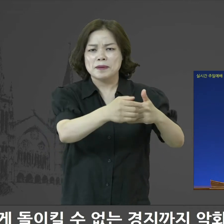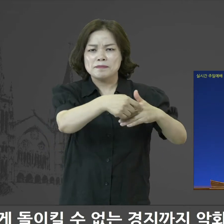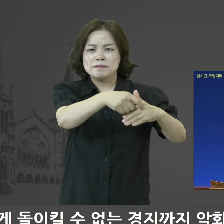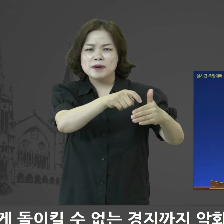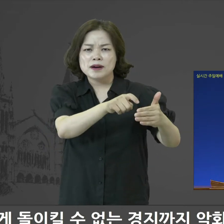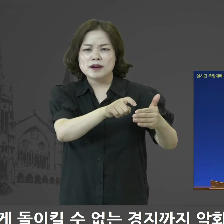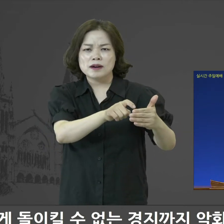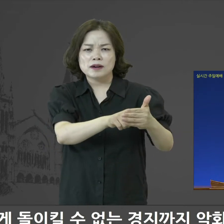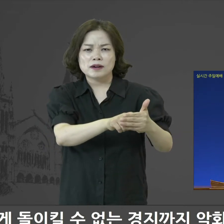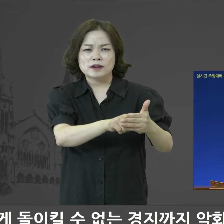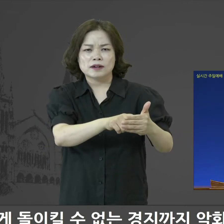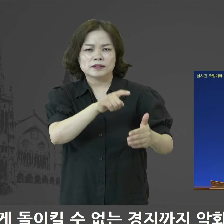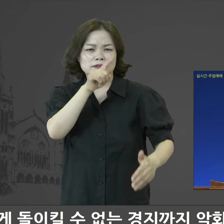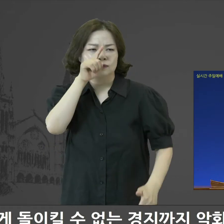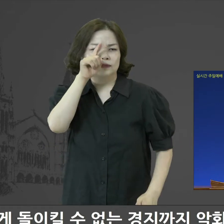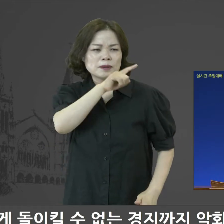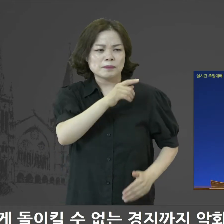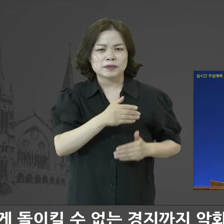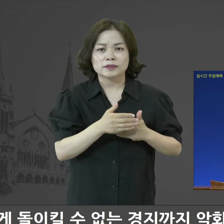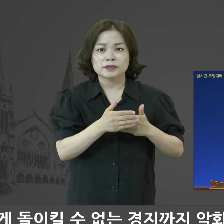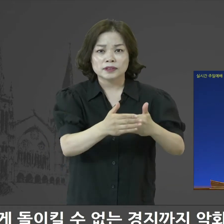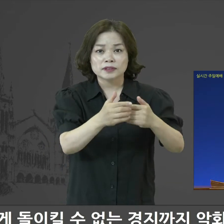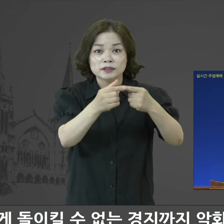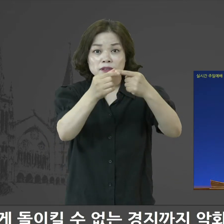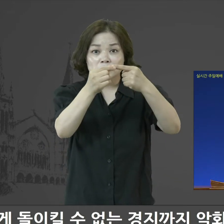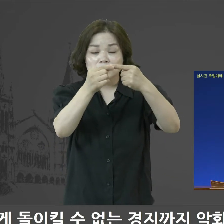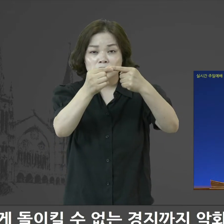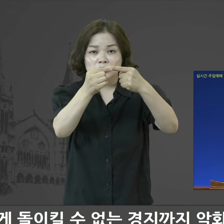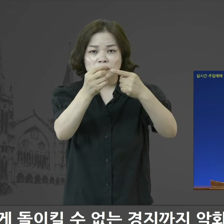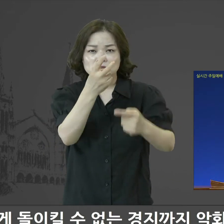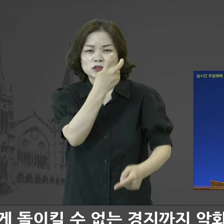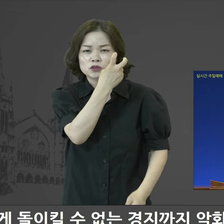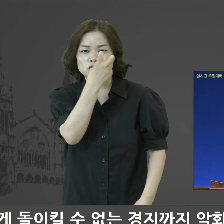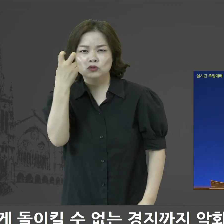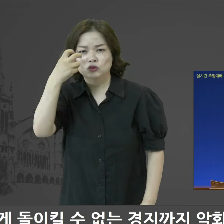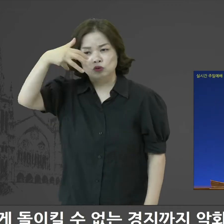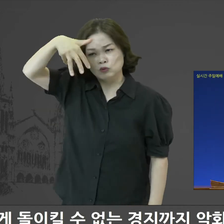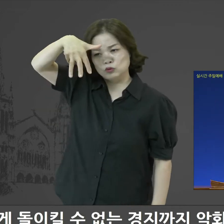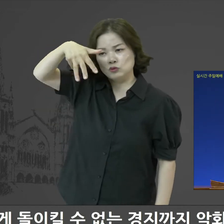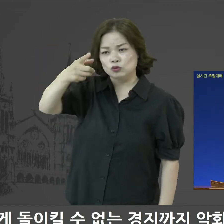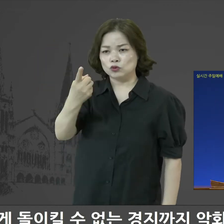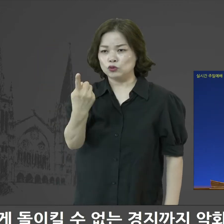마음이 점점 나빠지는 과정이, 첫 번째는 총명이 어두워지는 겁니다.